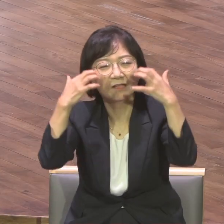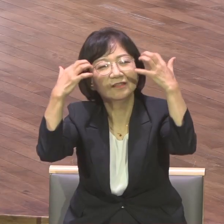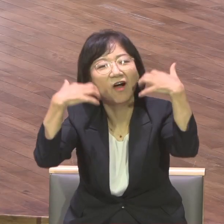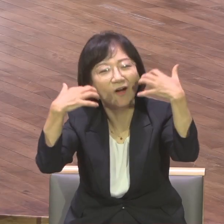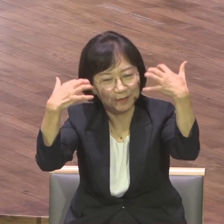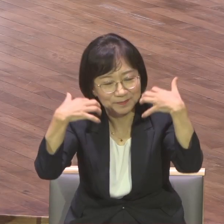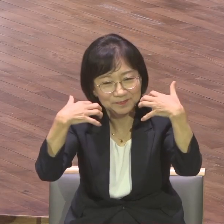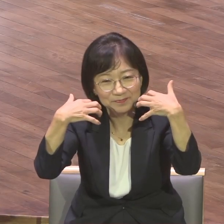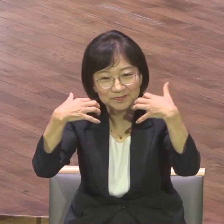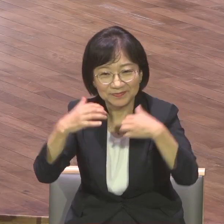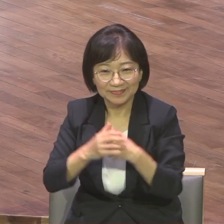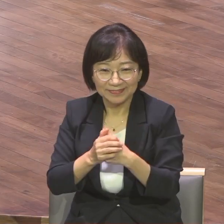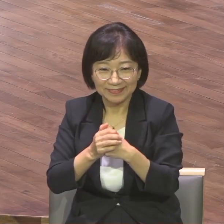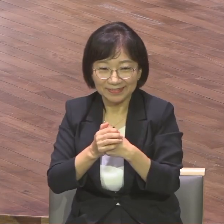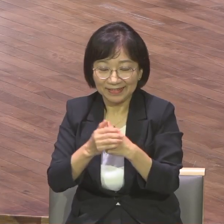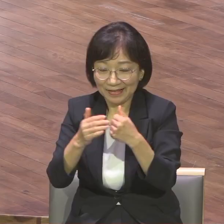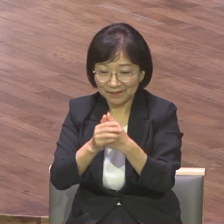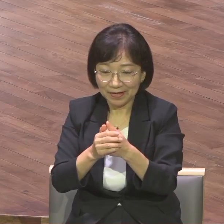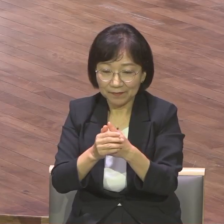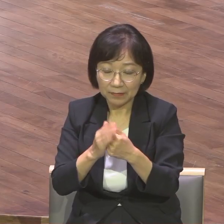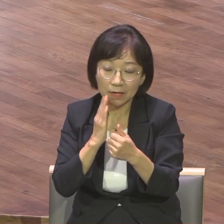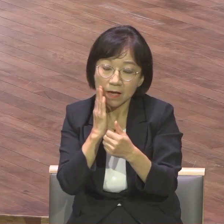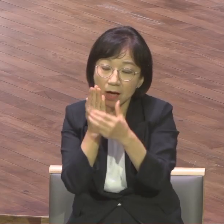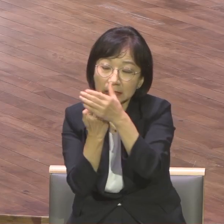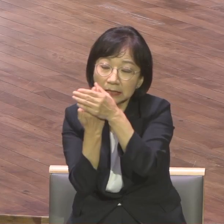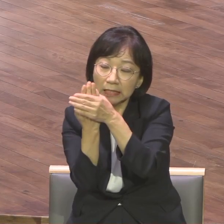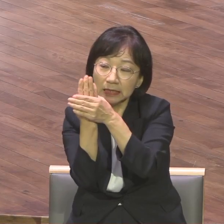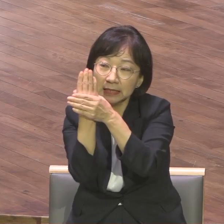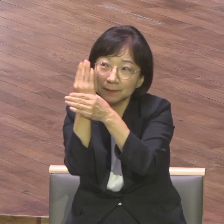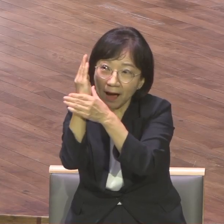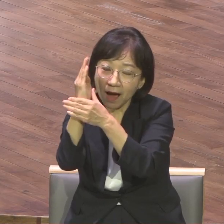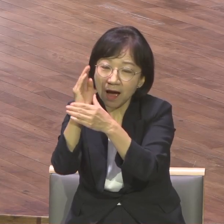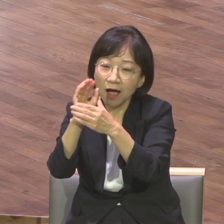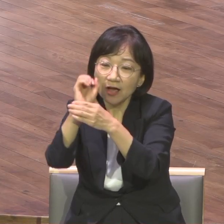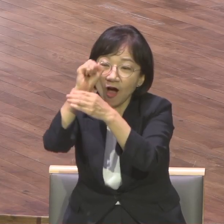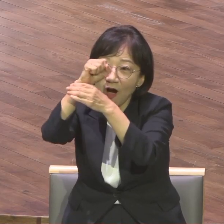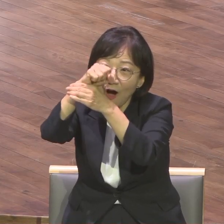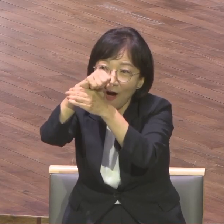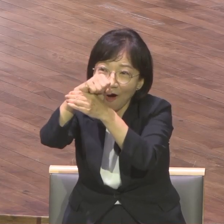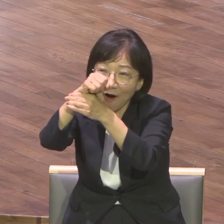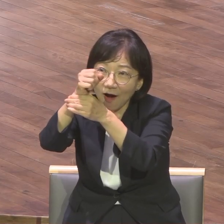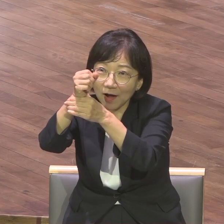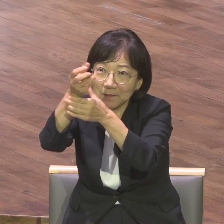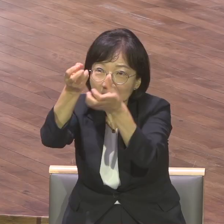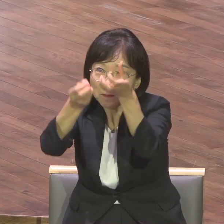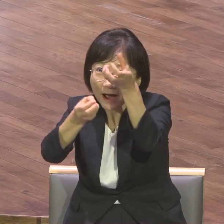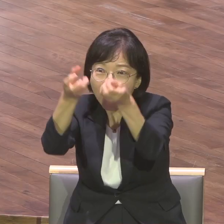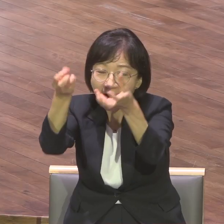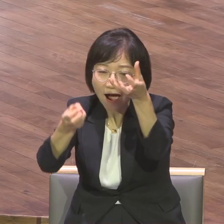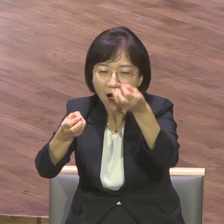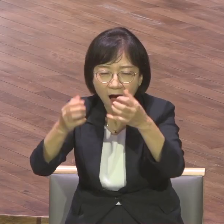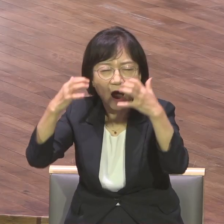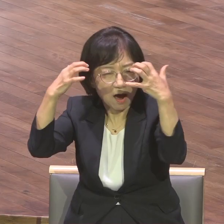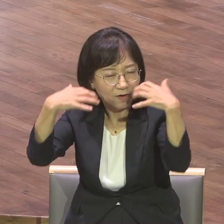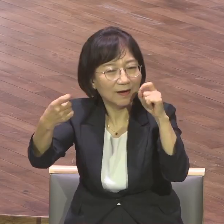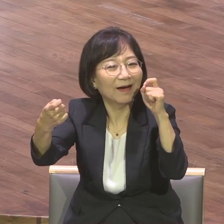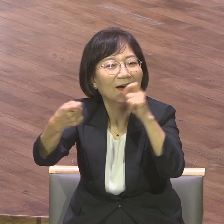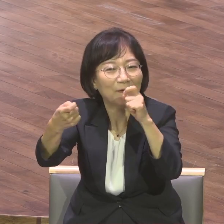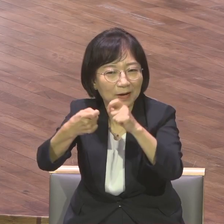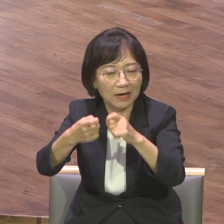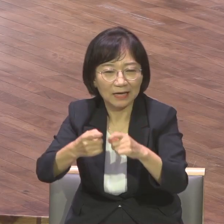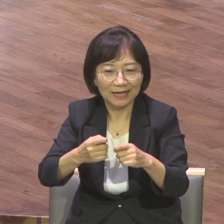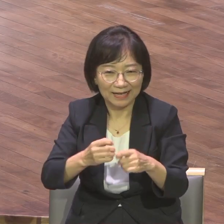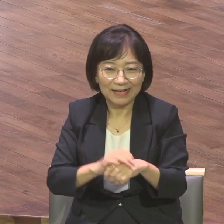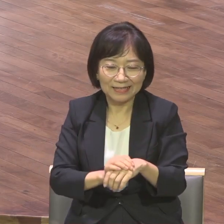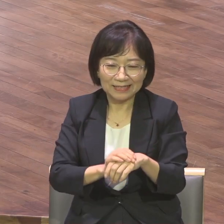이렇게 무화과 나무가 잎사귀를 내고 열매를 내면 여름이 가까운 줄을 이스라엘 사람들 다